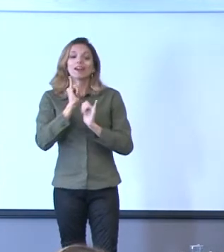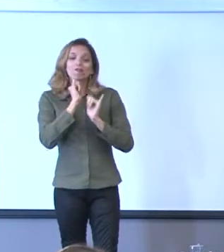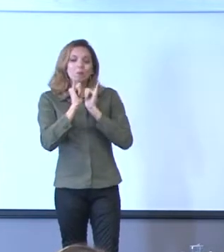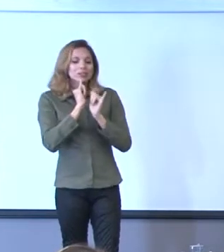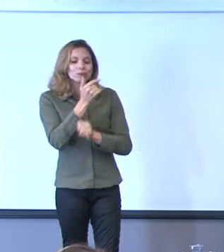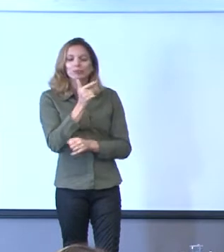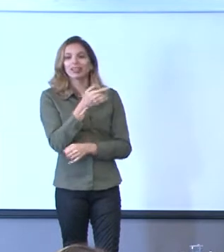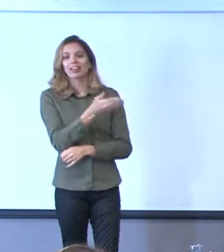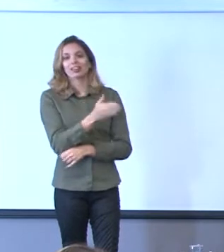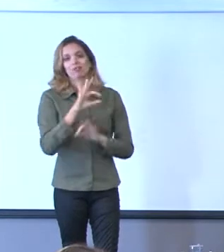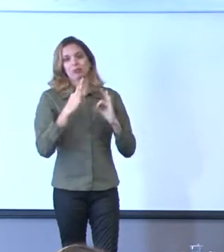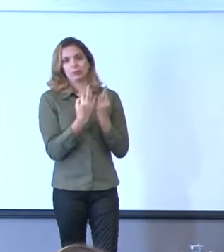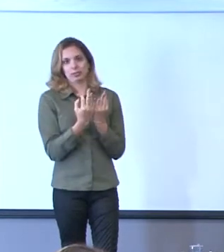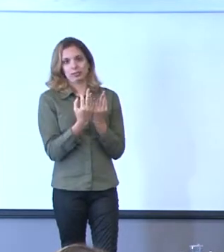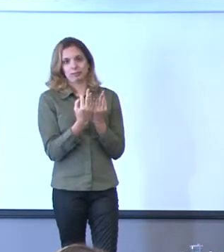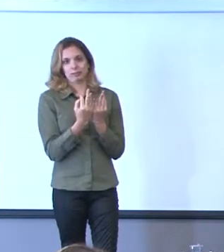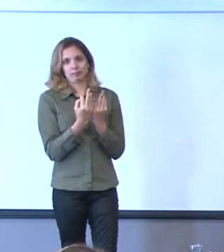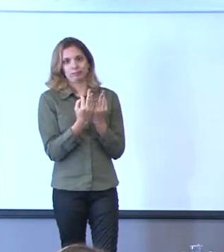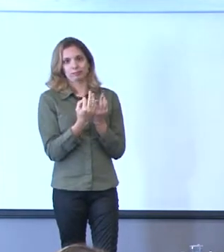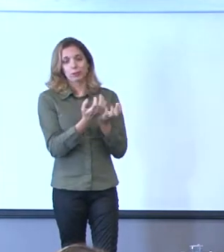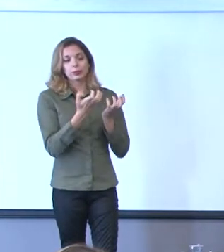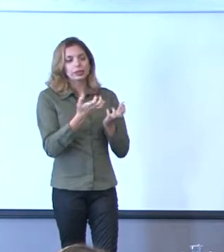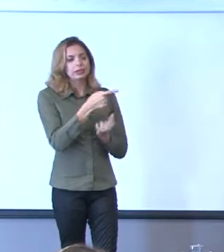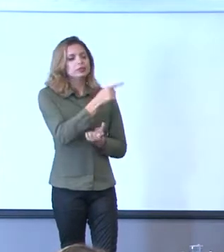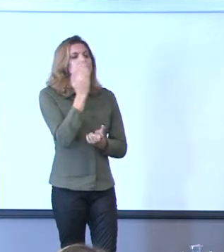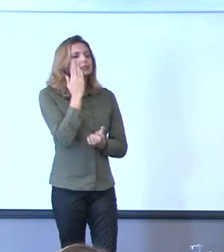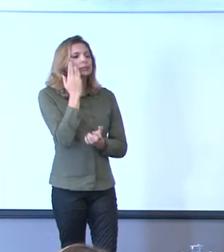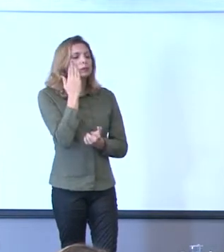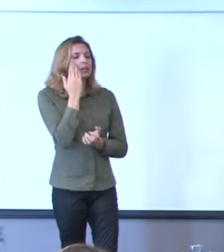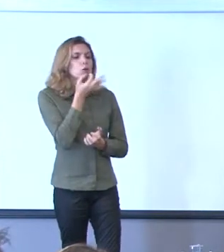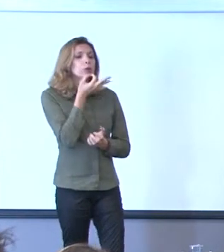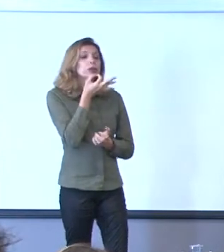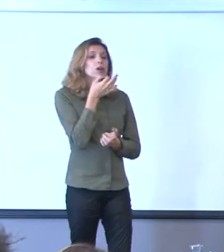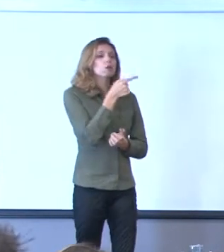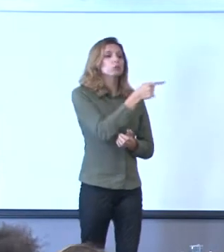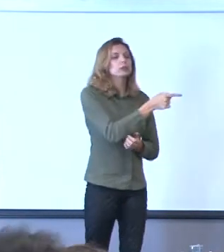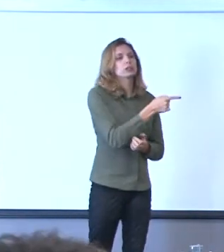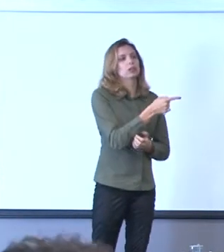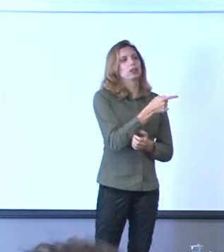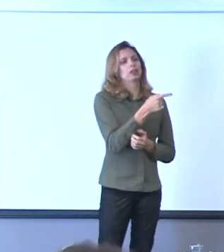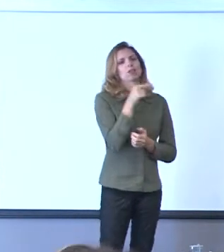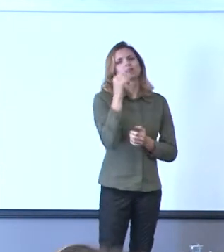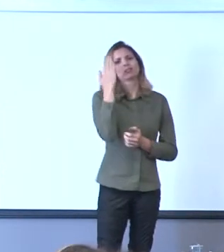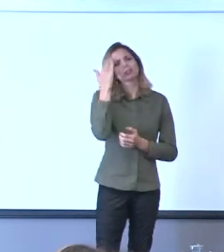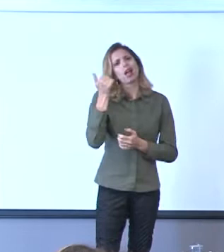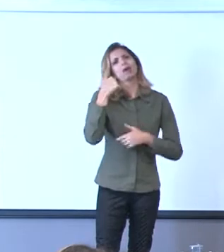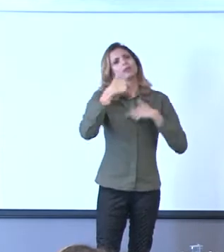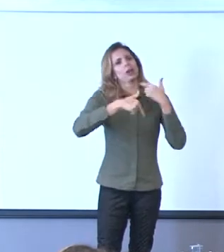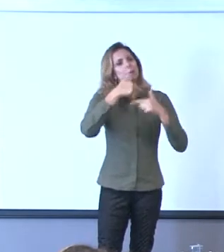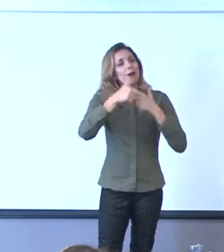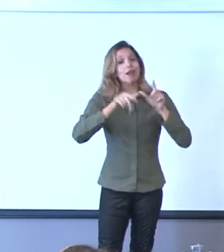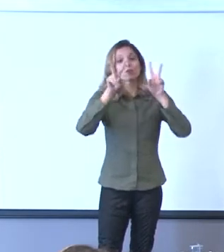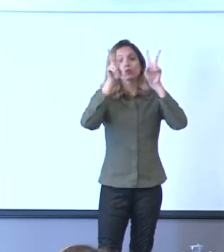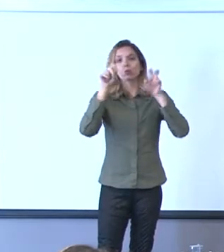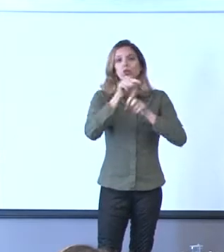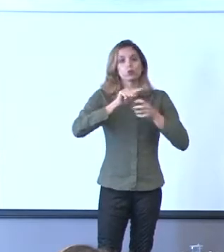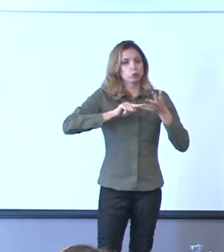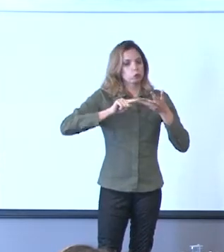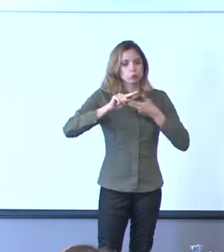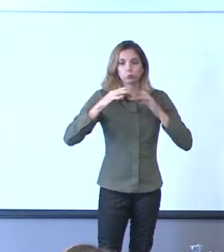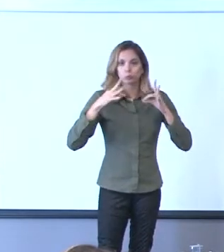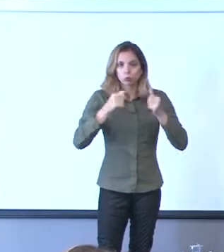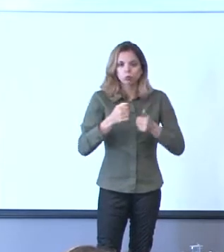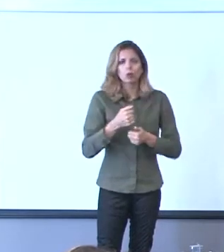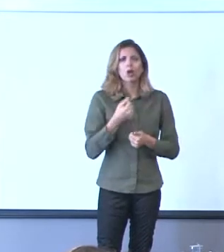muito grande. Eu queria saber o seu instituto, que trabalha com essas questões todas, o